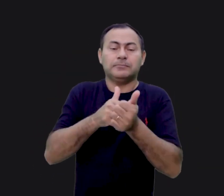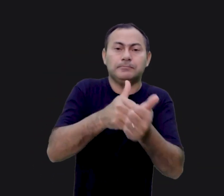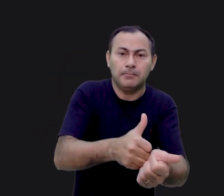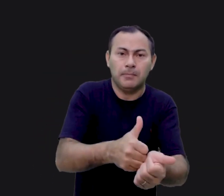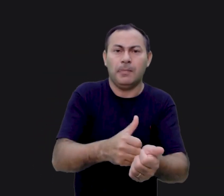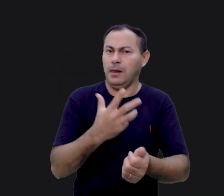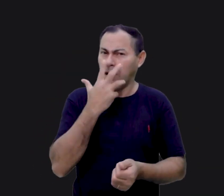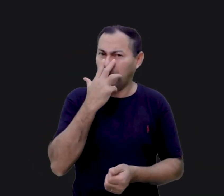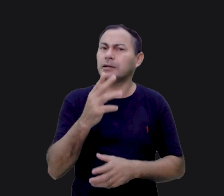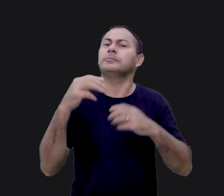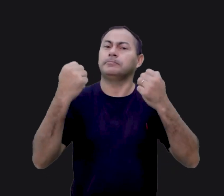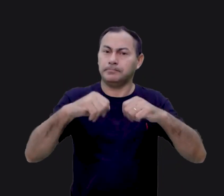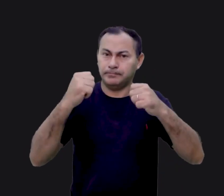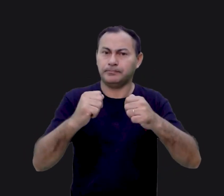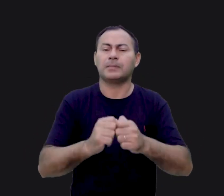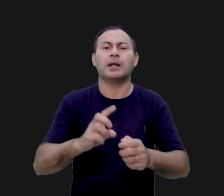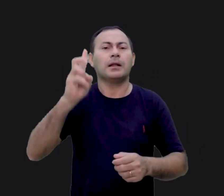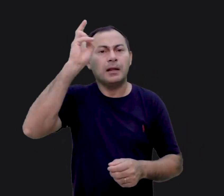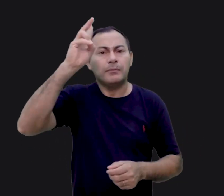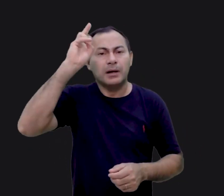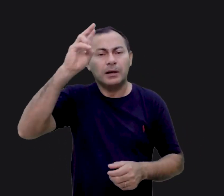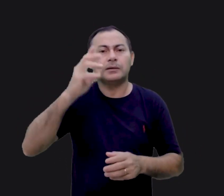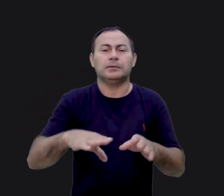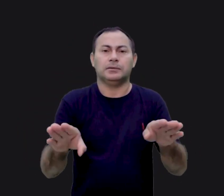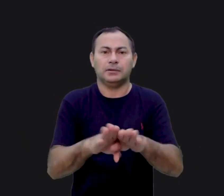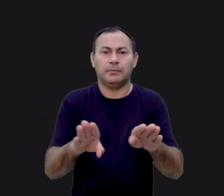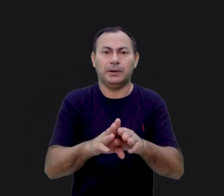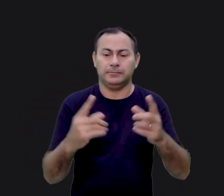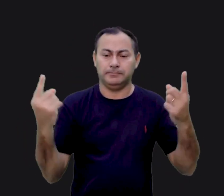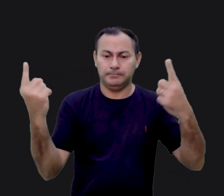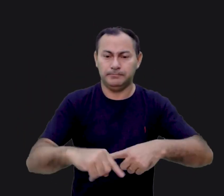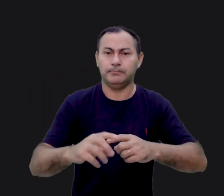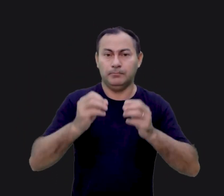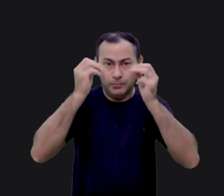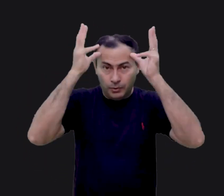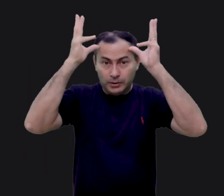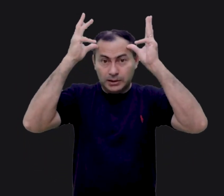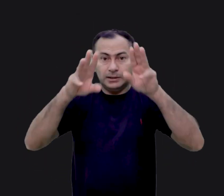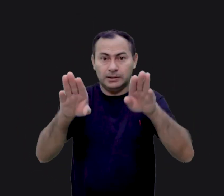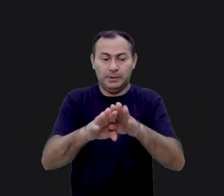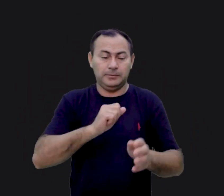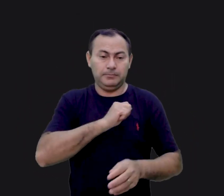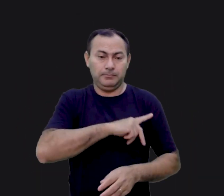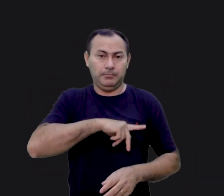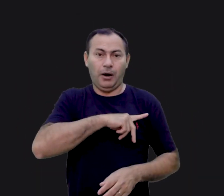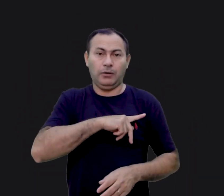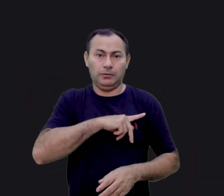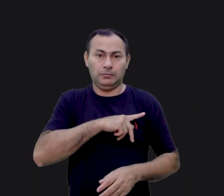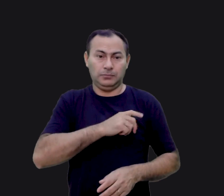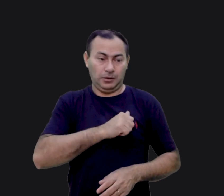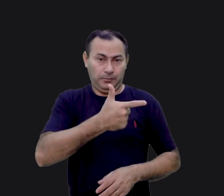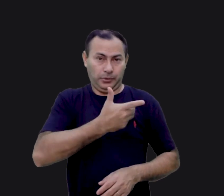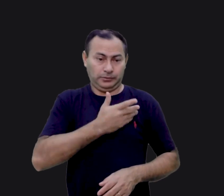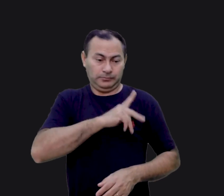perseguição Acho que precisamos nos lembrar disso e também do desafio que Moisés e Paulo lançaram de sabermos